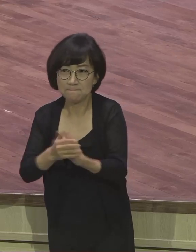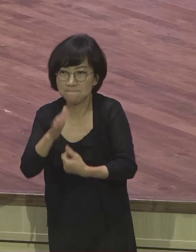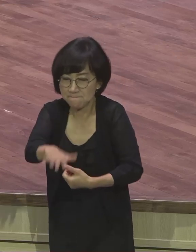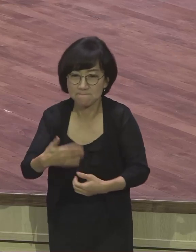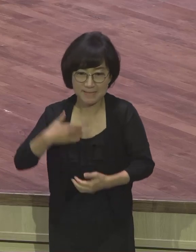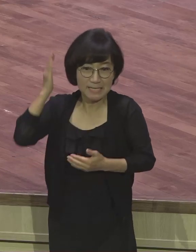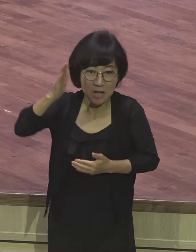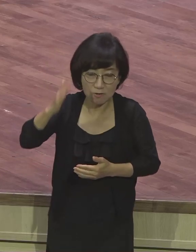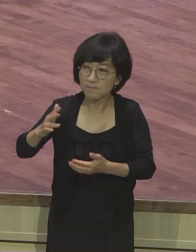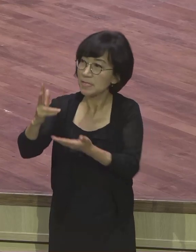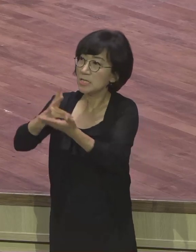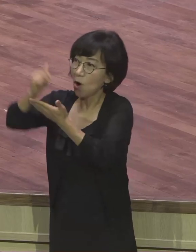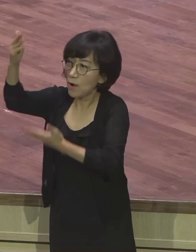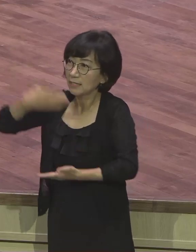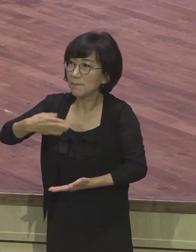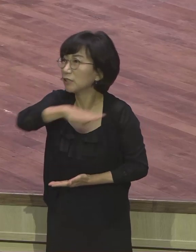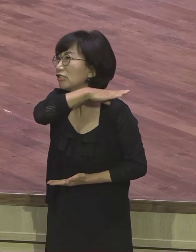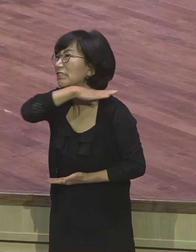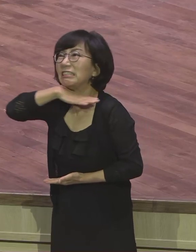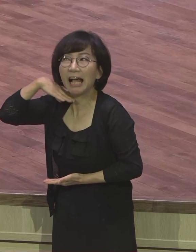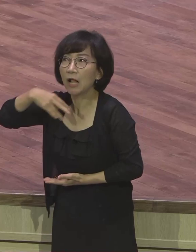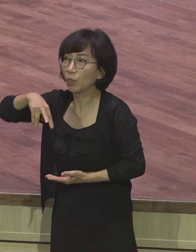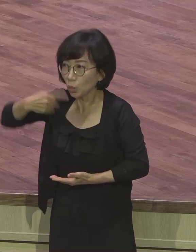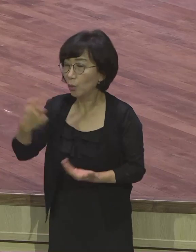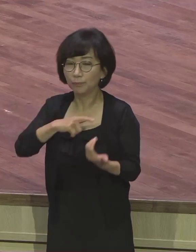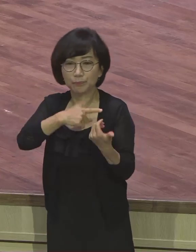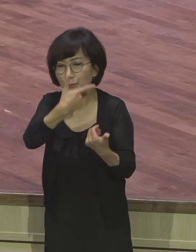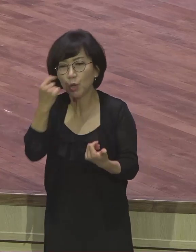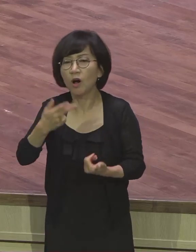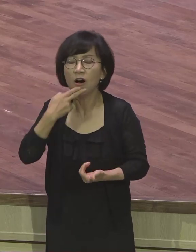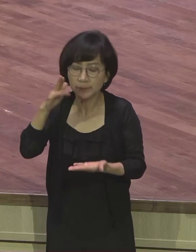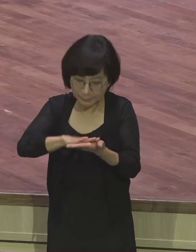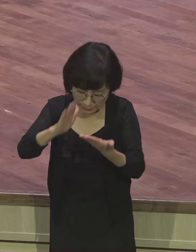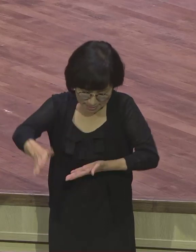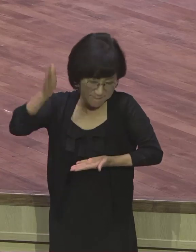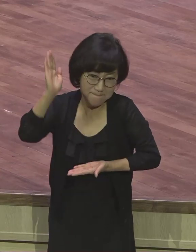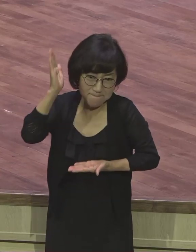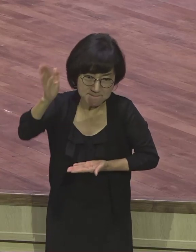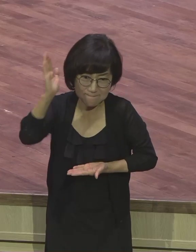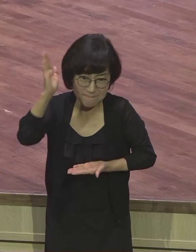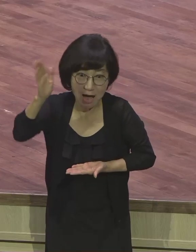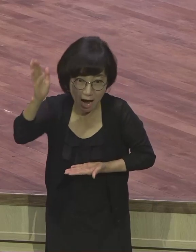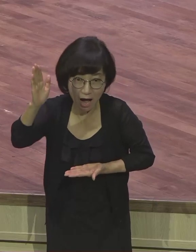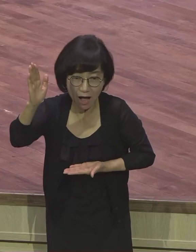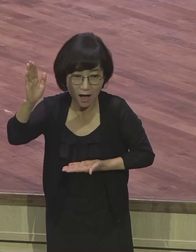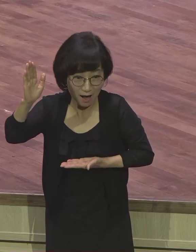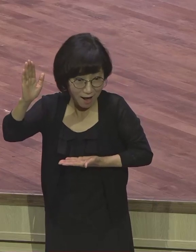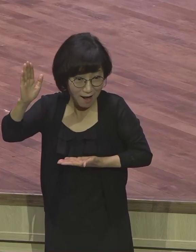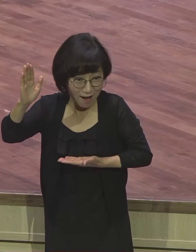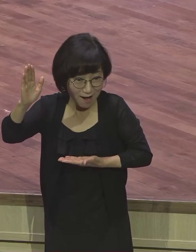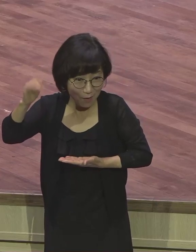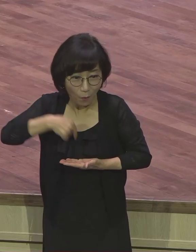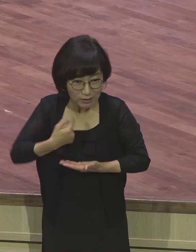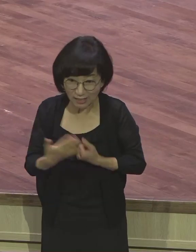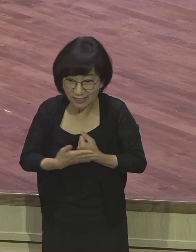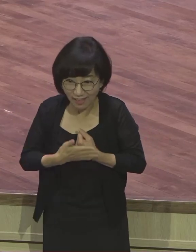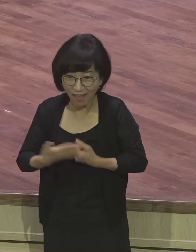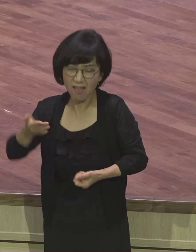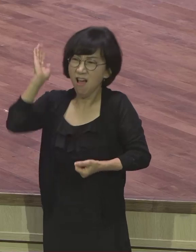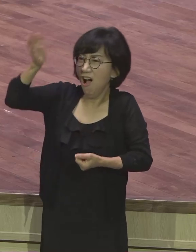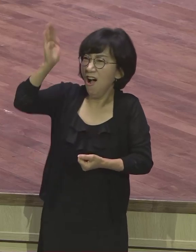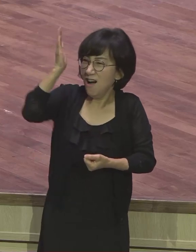목을 자르셔도 나는 부족함이 없습니다. 이렇게 확 설교를 한 거요. 잘못 읽어놓고 그게 은혜가 돼가지고.